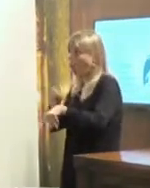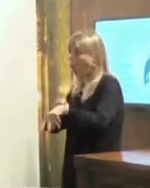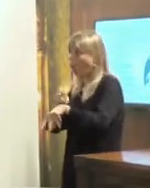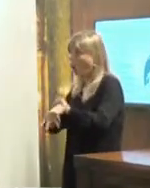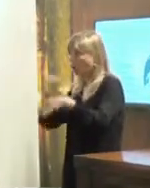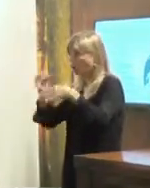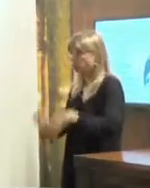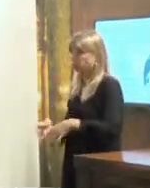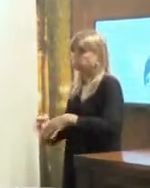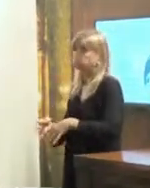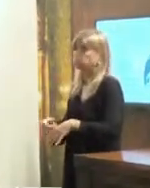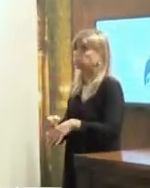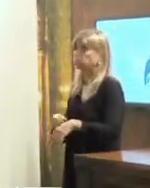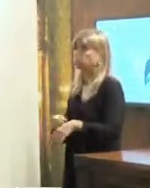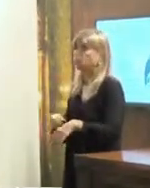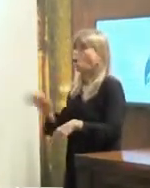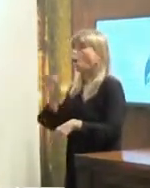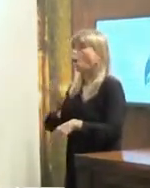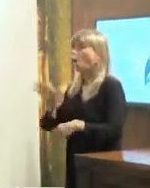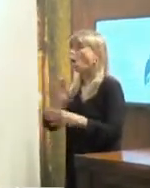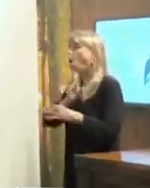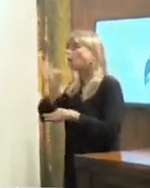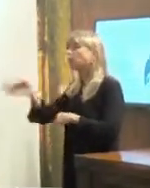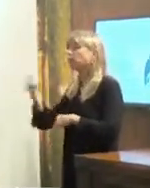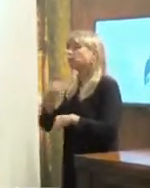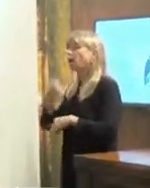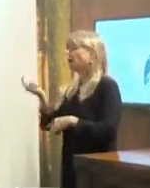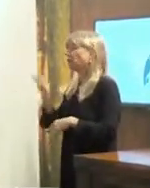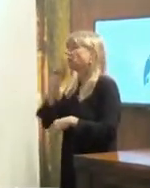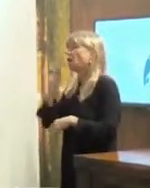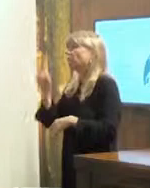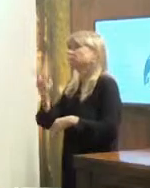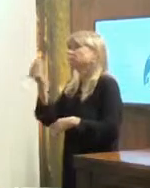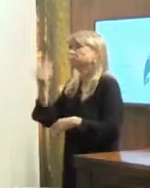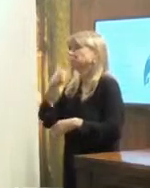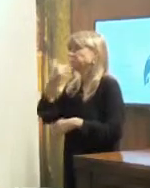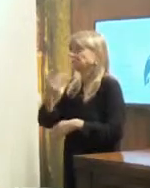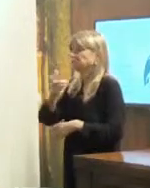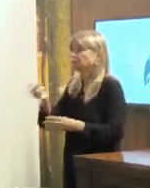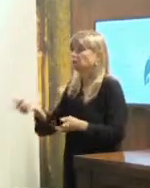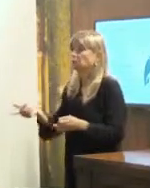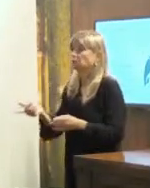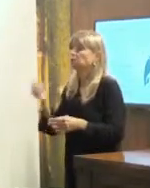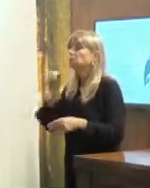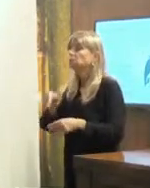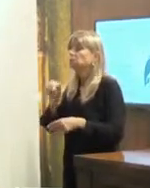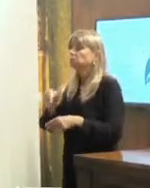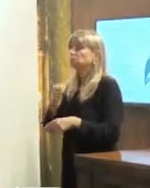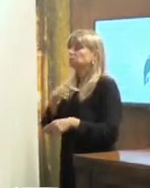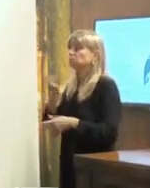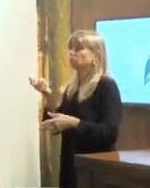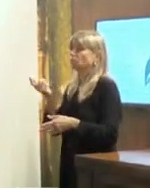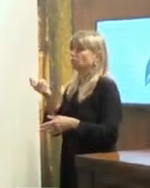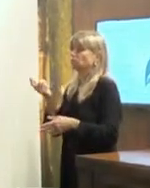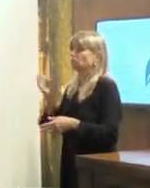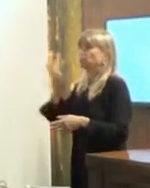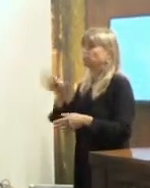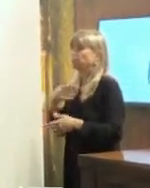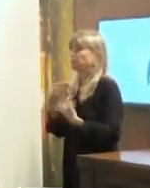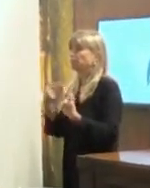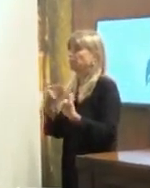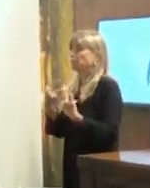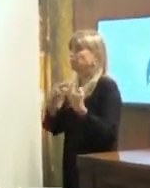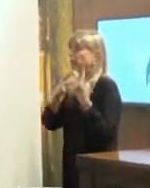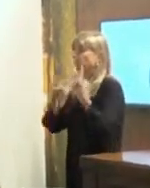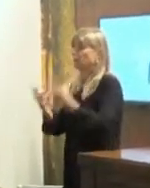que viajar o van a cubrir a la hija o al hijo que hacen una tarea. Entonces, esta cuestión de que solo los dejan viajar en